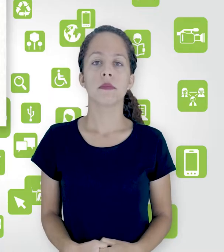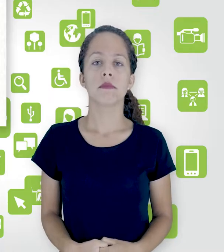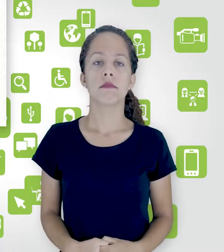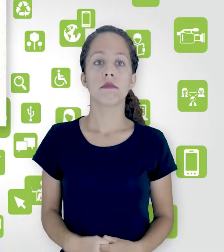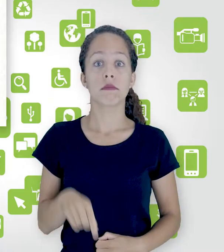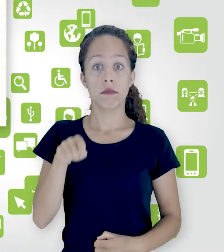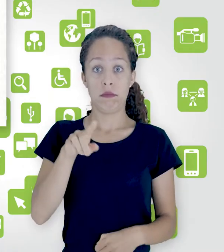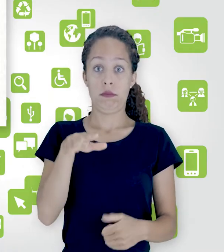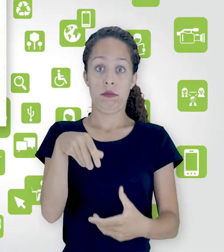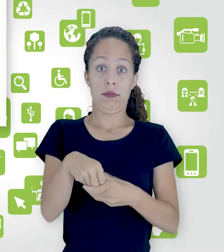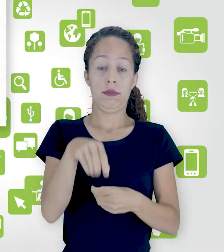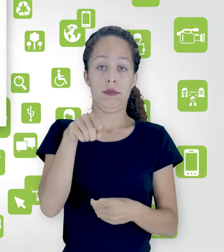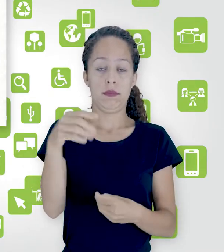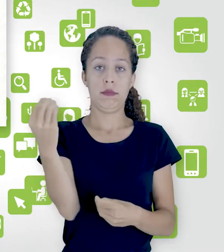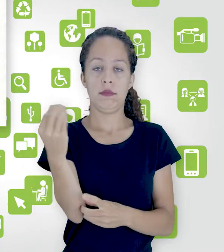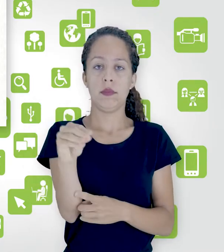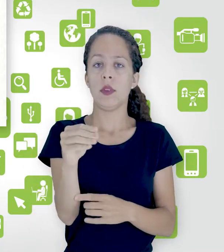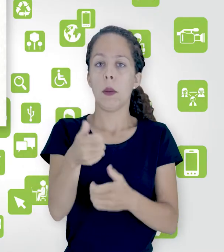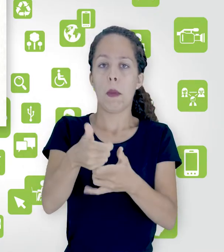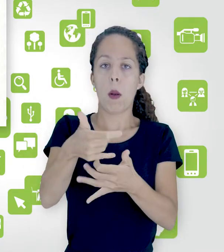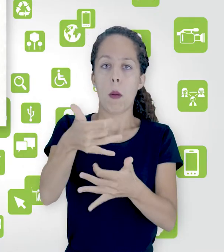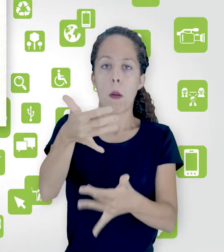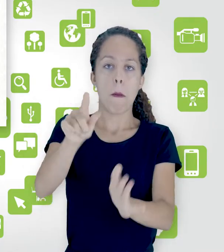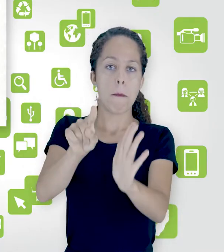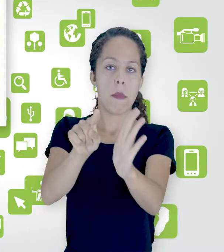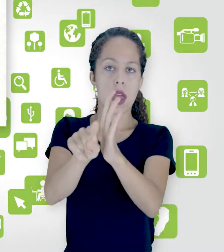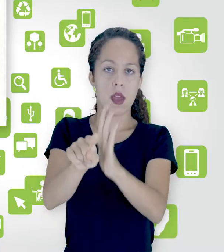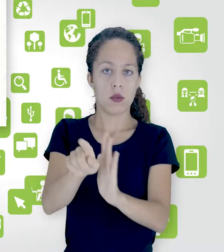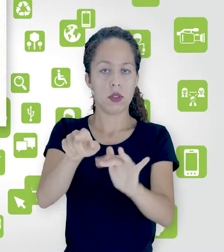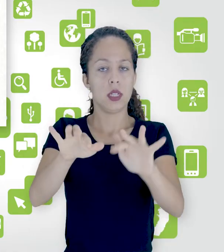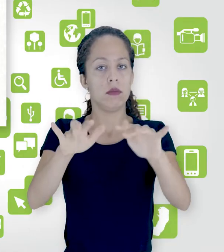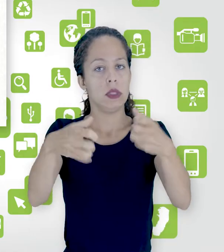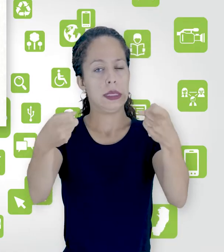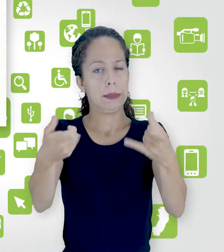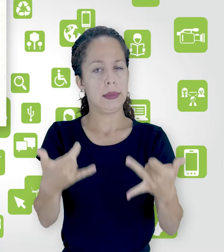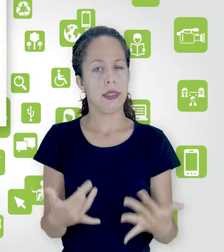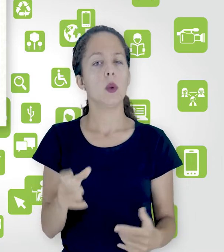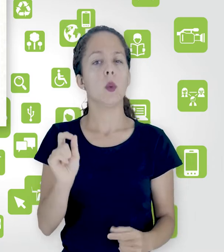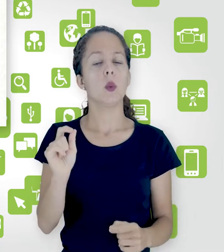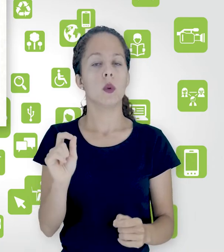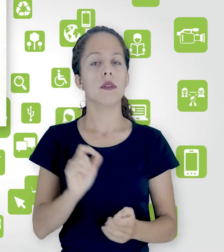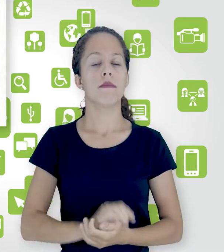é neste Campo também incluir o enunciado da questão